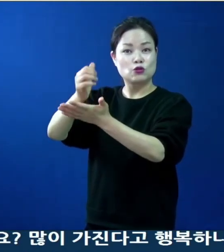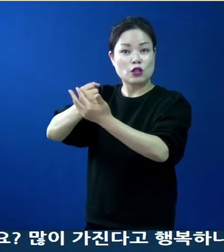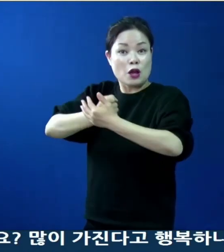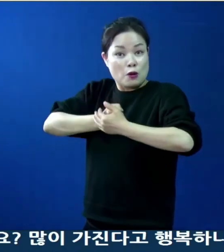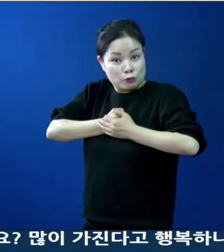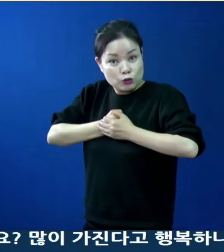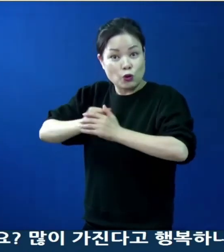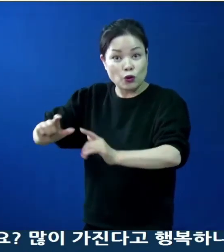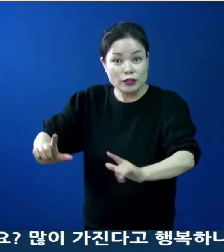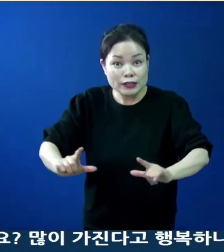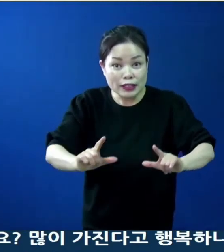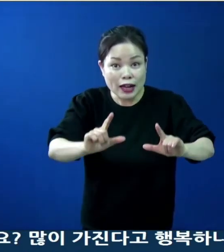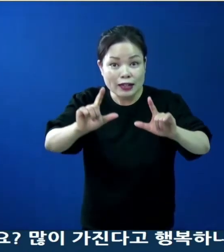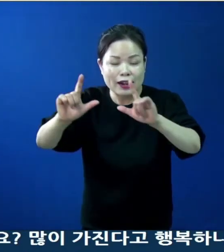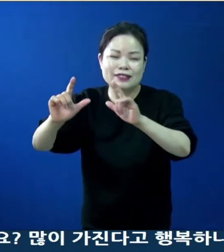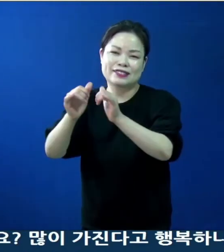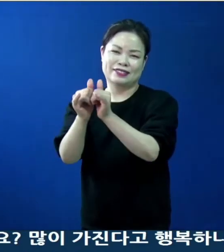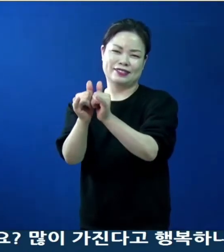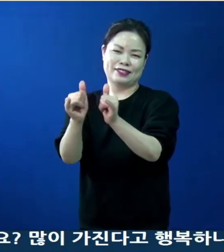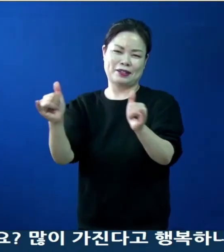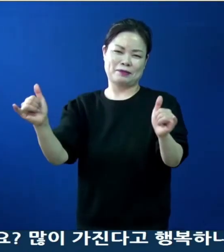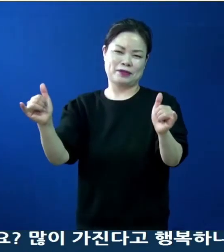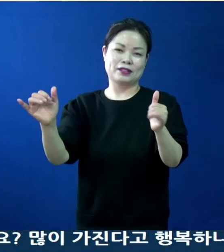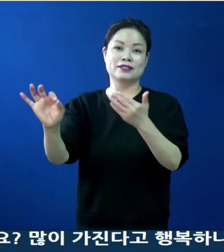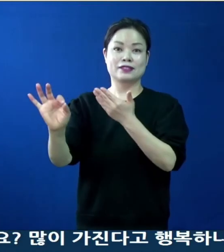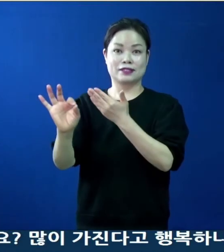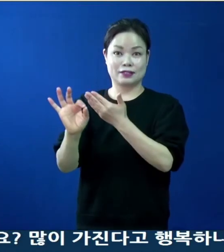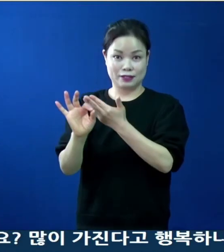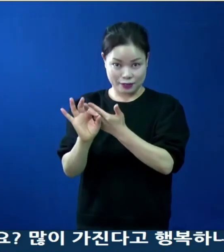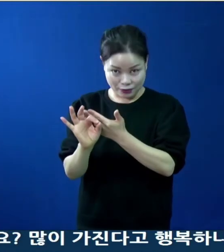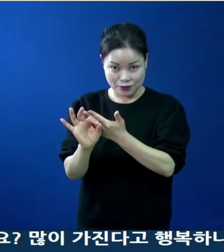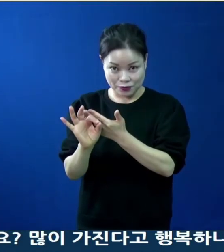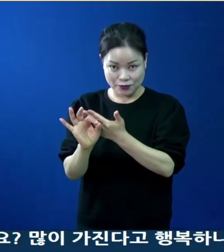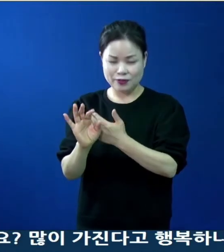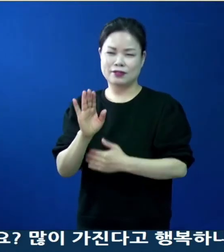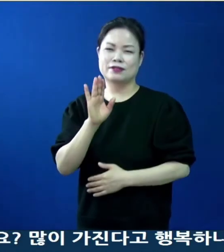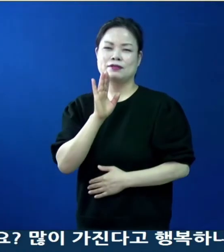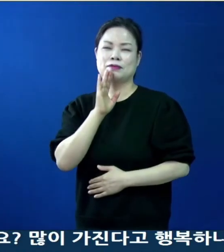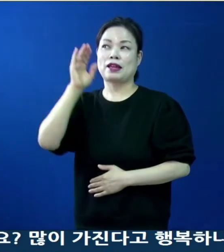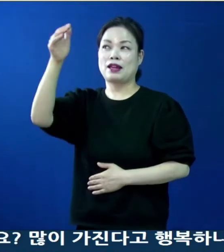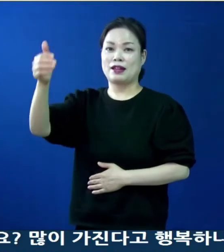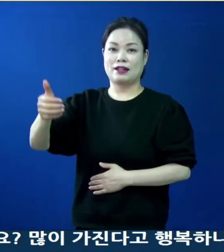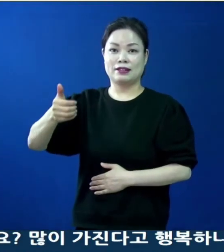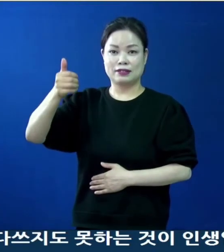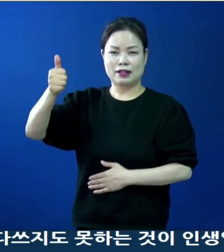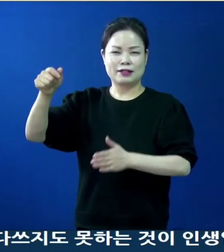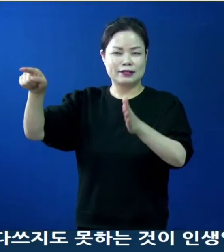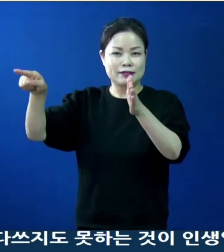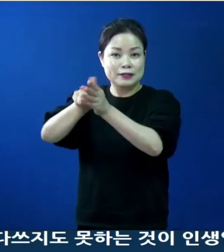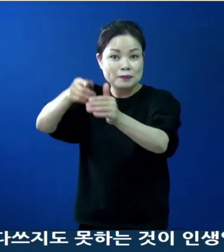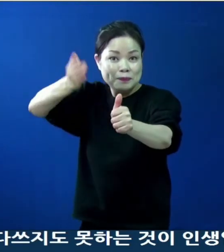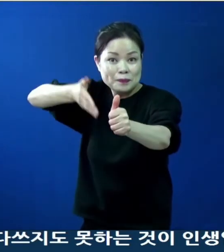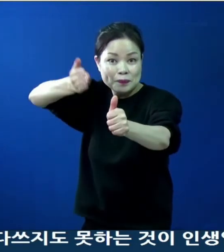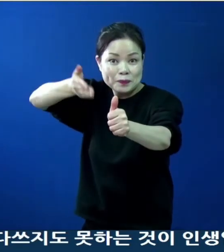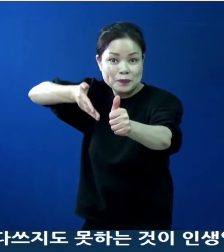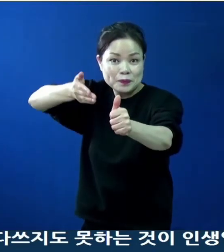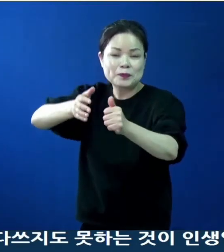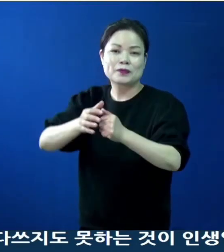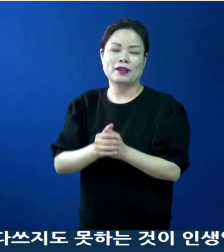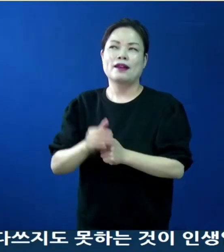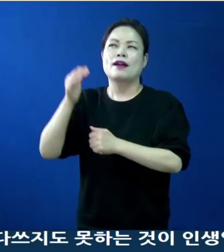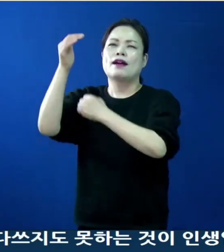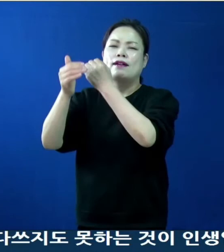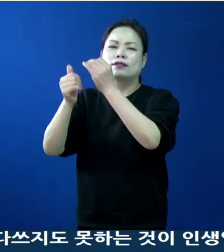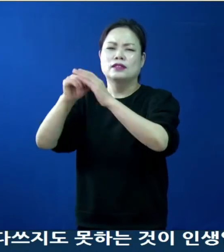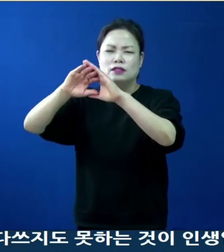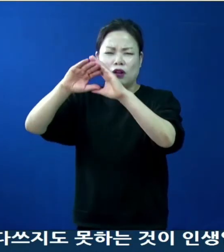품고 살아가는 사람입니다. 그렇다면 정말 하나님을 신뢰하시기 바랍니다.